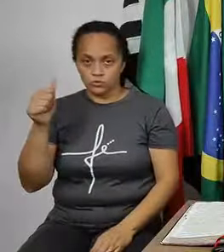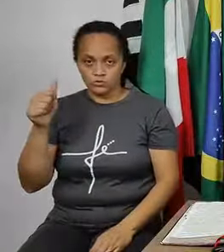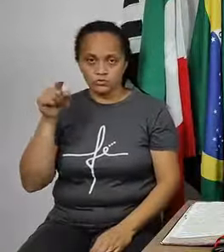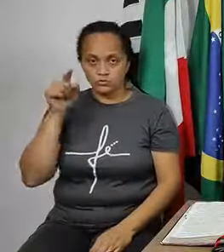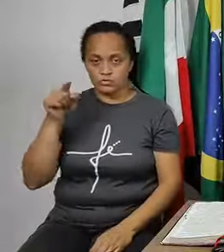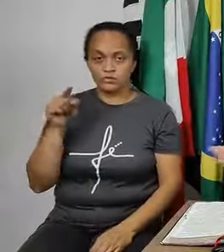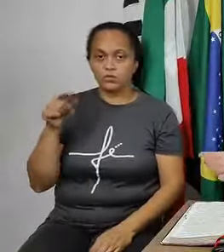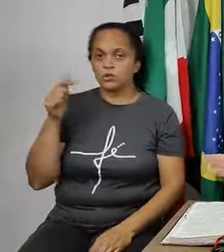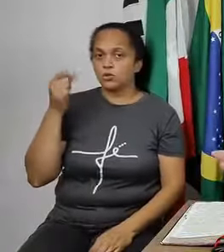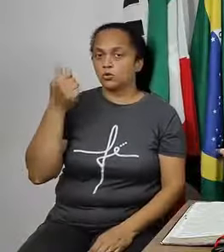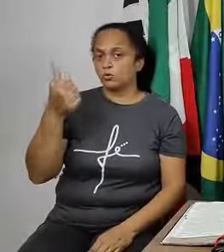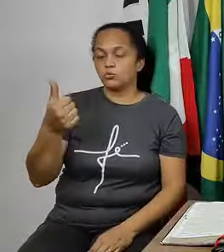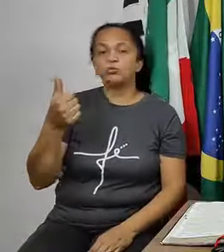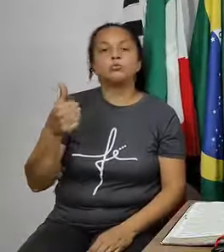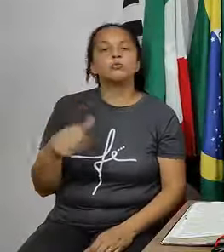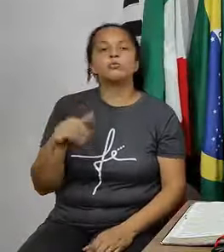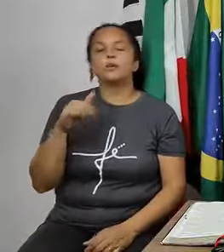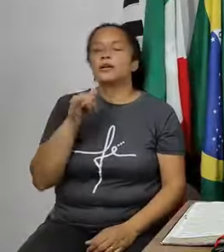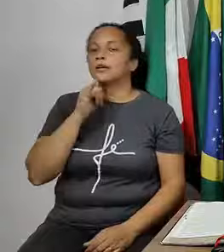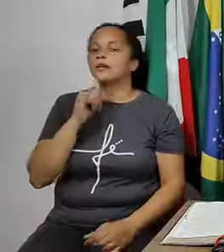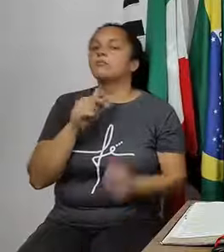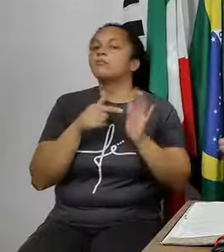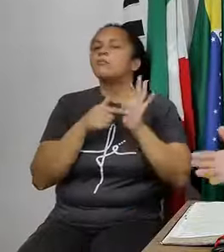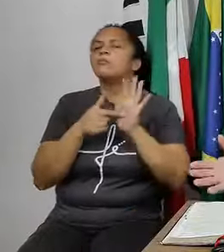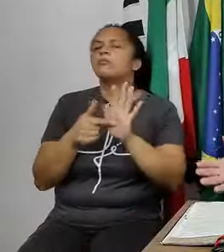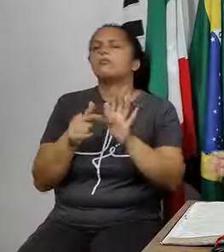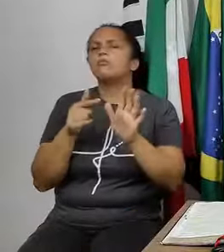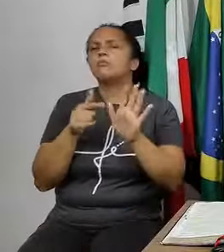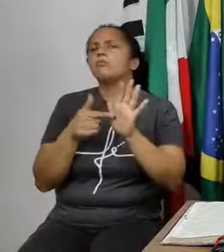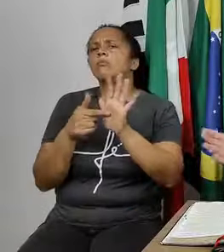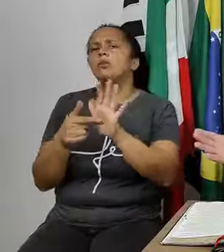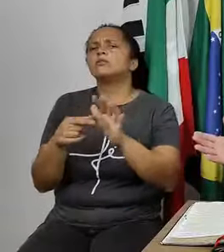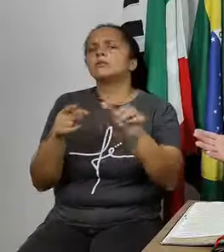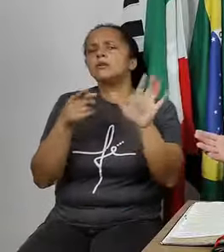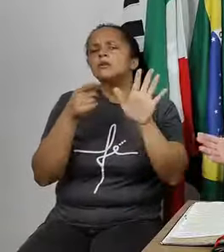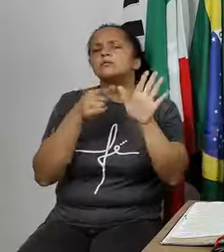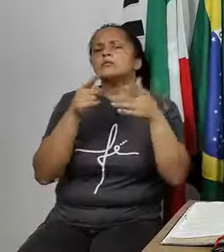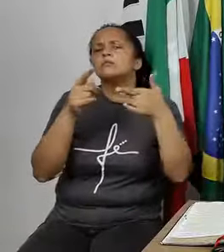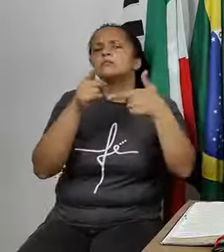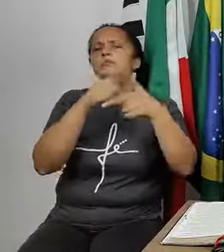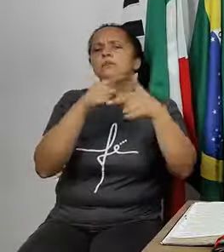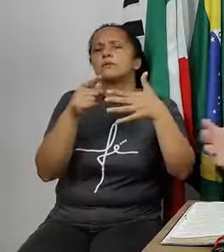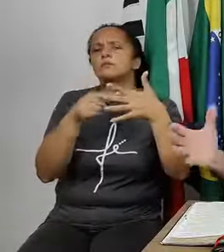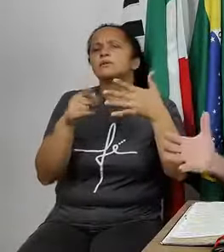Você não vai conseguir edificar a fé se você não entender o que é fé. Hebreus 11,